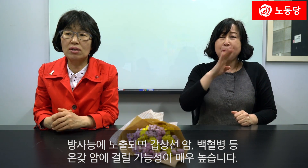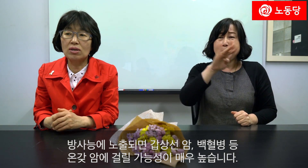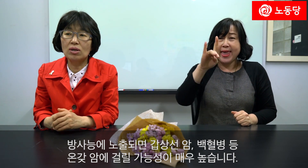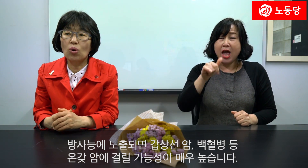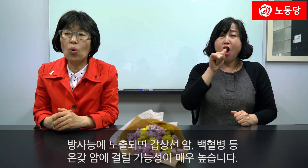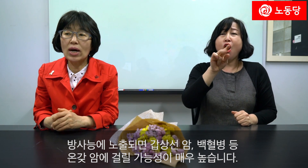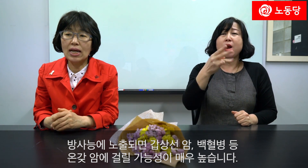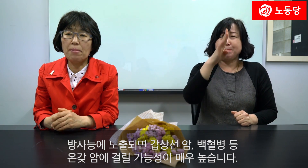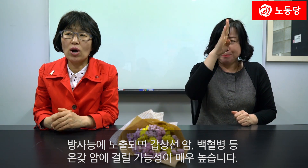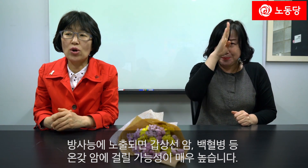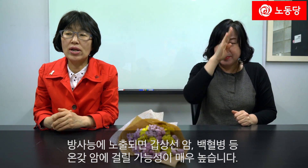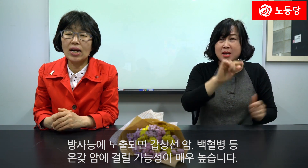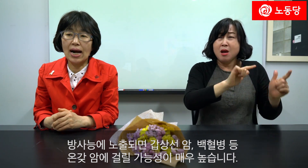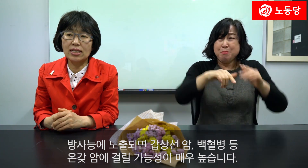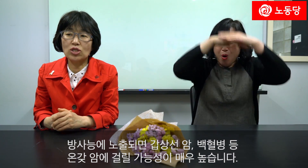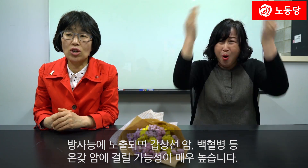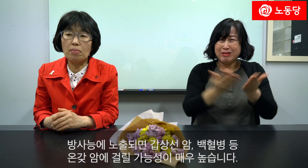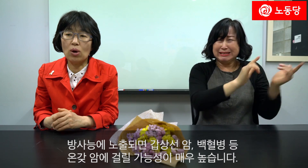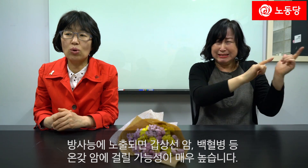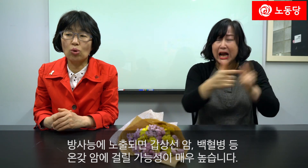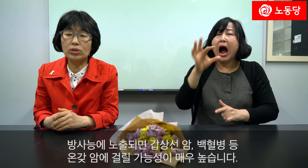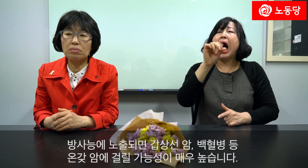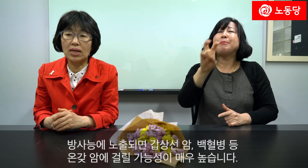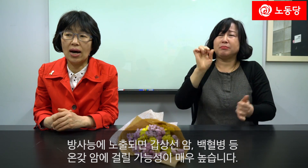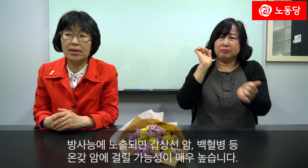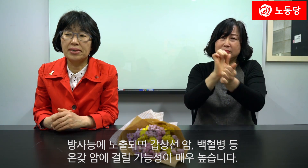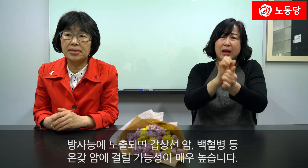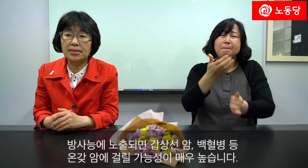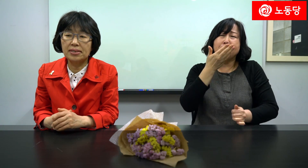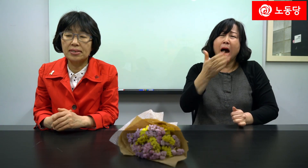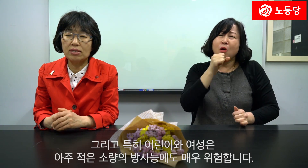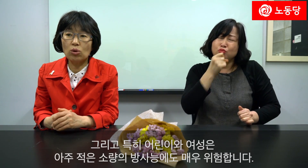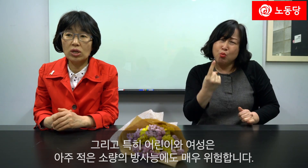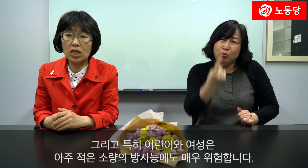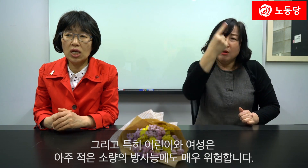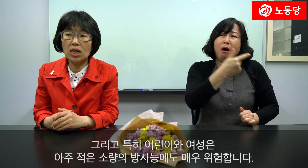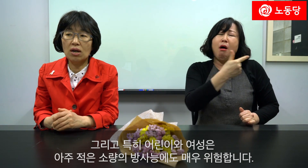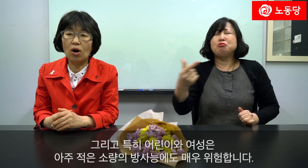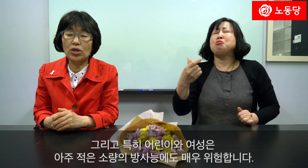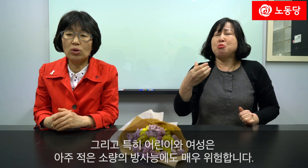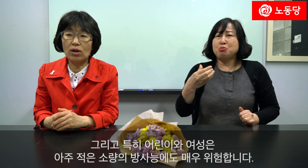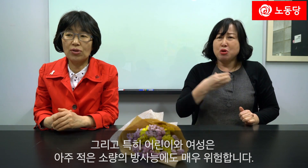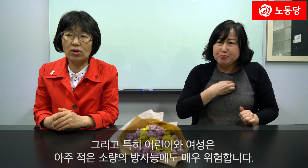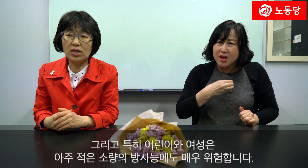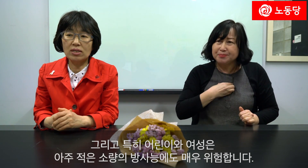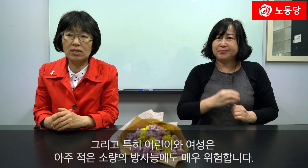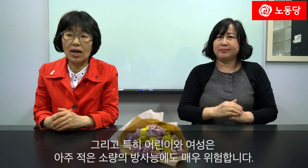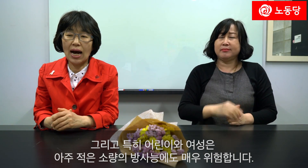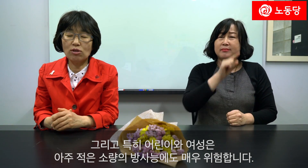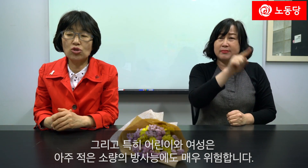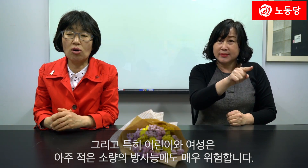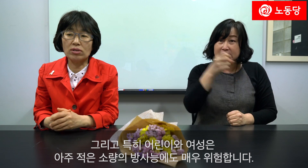등 온갖 암에 걸릴 가능성이 매우 높습니다. 그리고 특히 어린이와